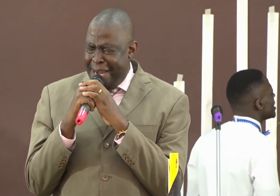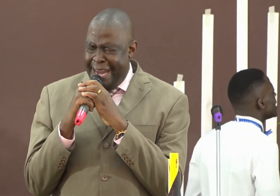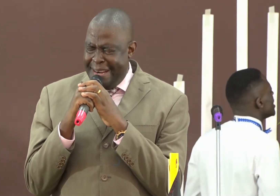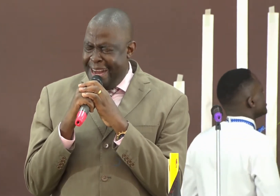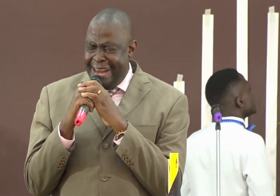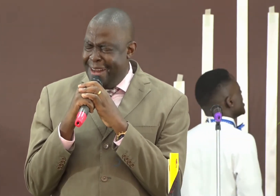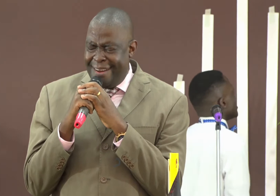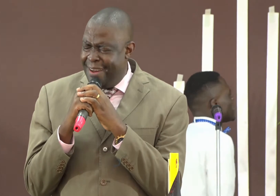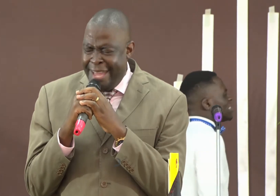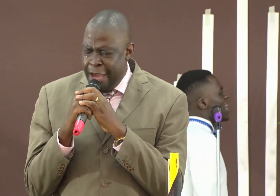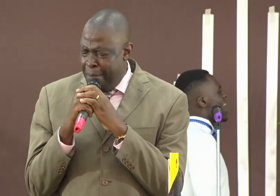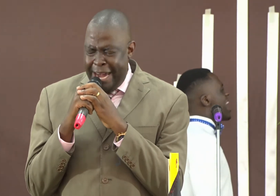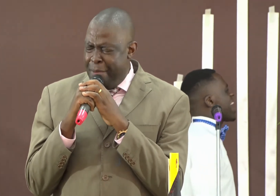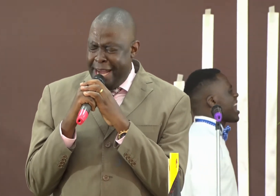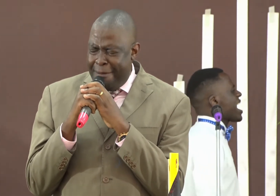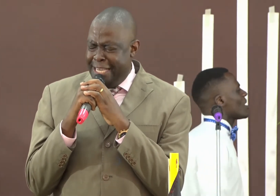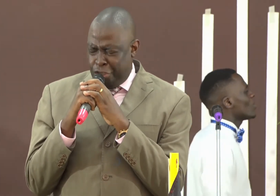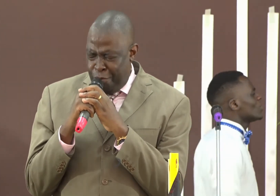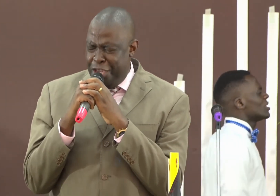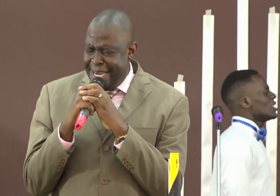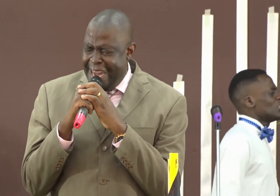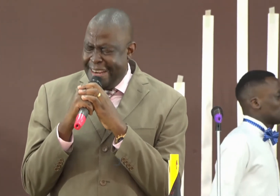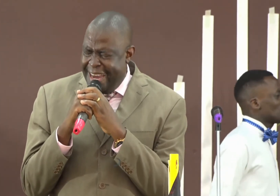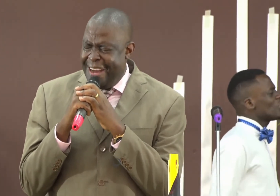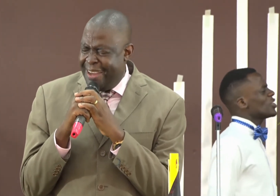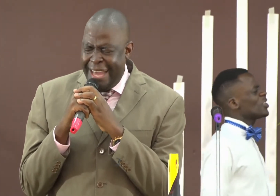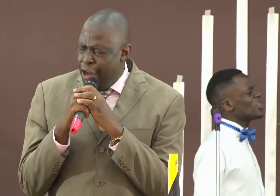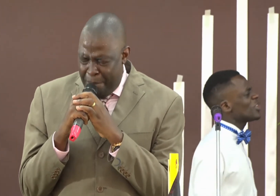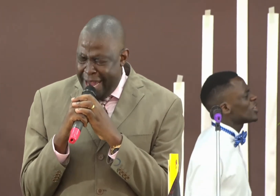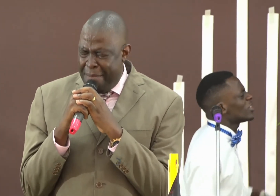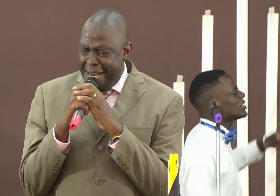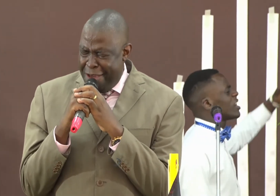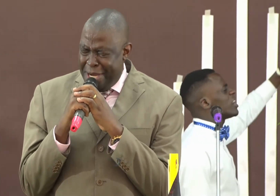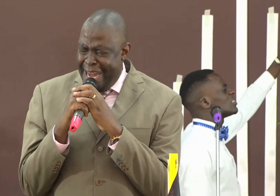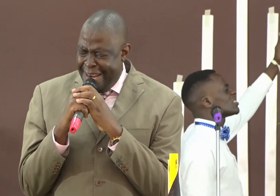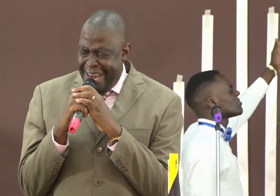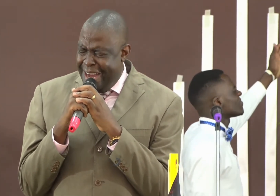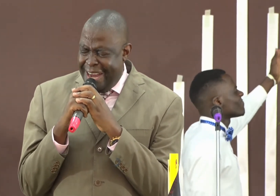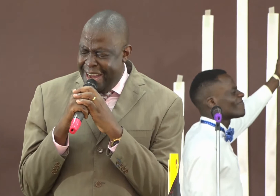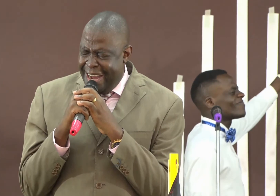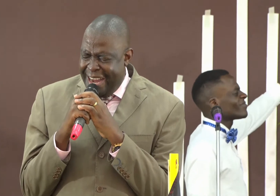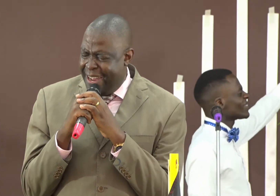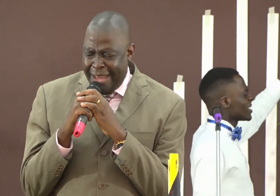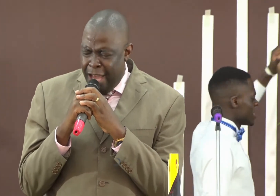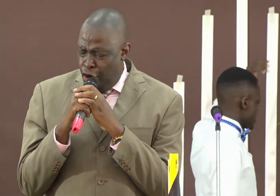Mamira Uganda Mamira batumo Uganda Mamira Uganda